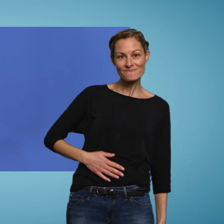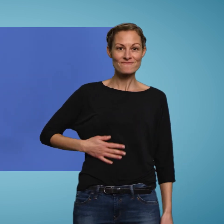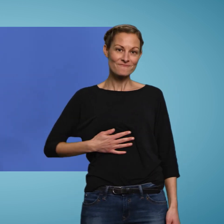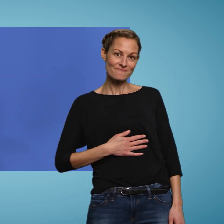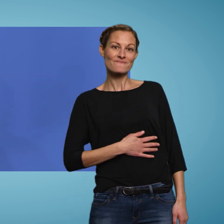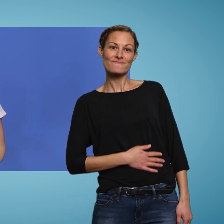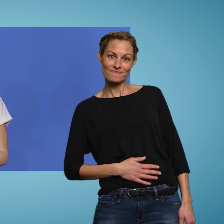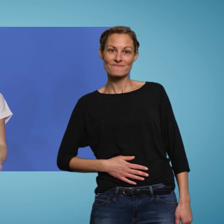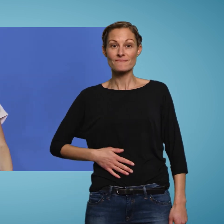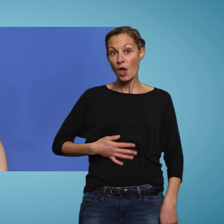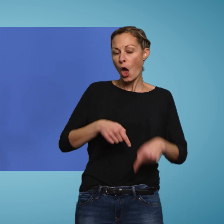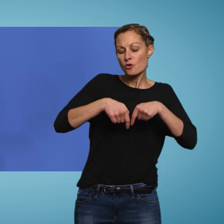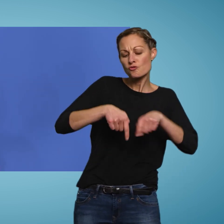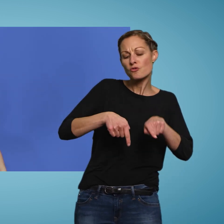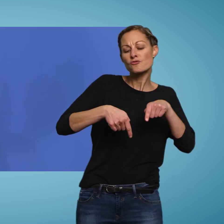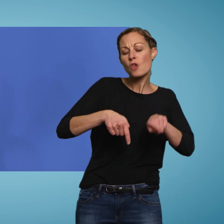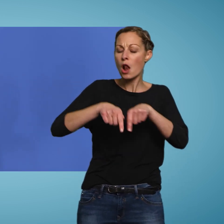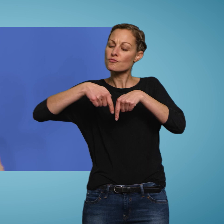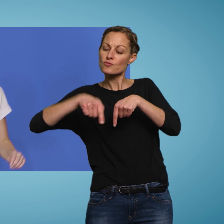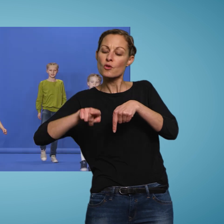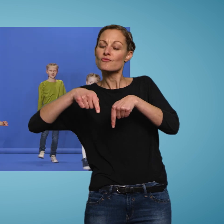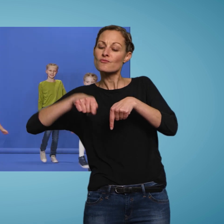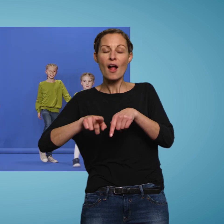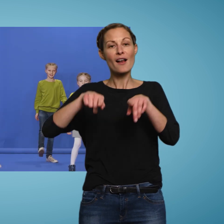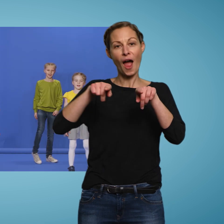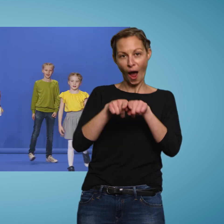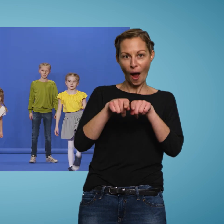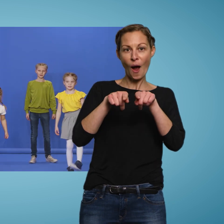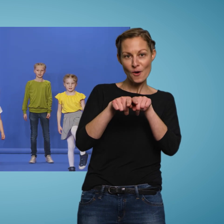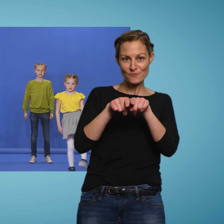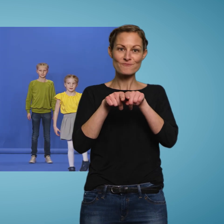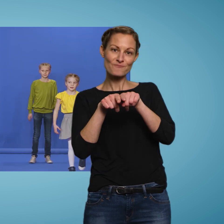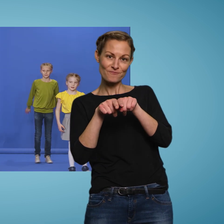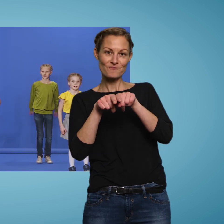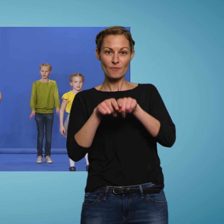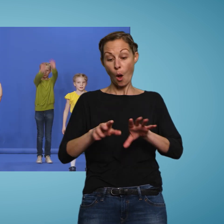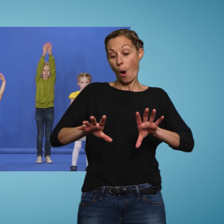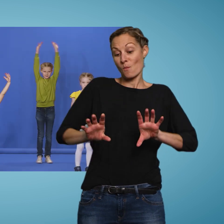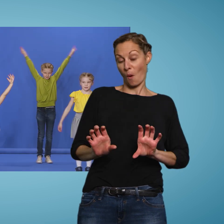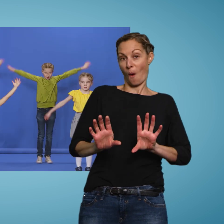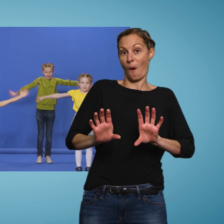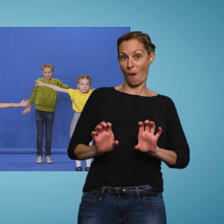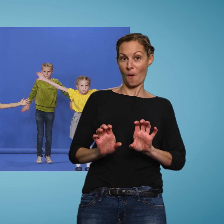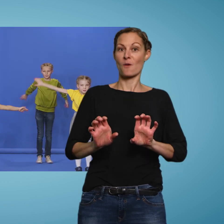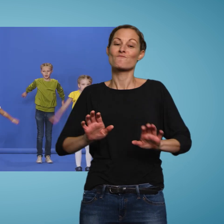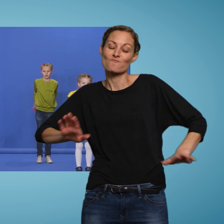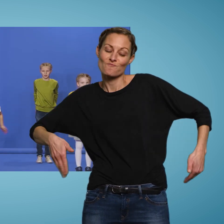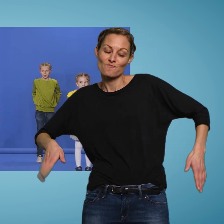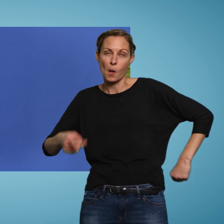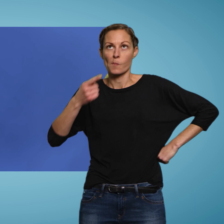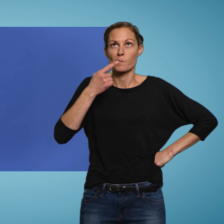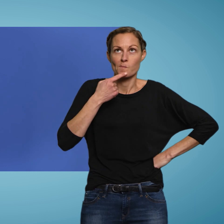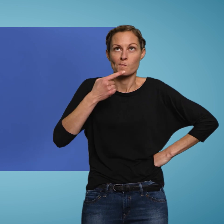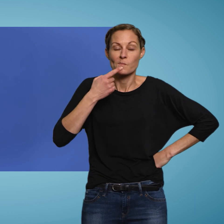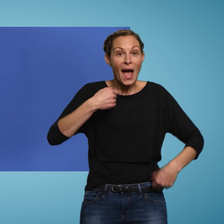den Bauch, schüttelt das linke Bein und das rechte auch, klopft sich zweimal auf den Po